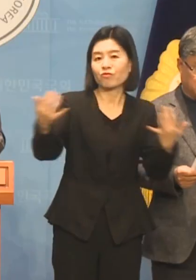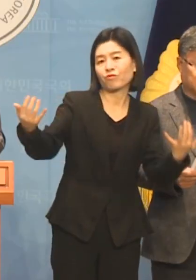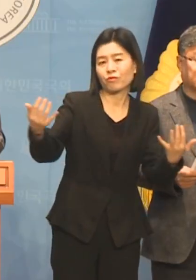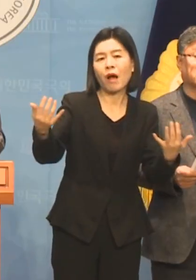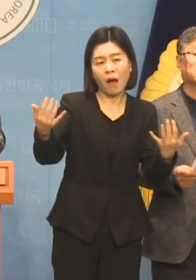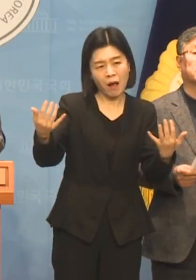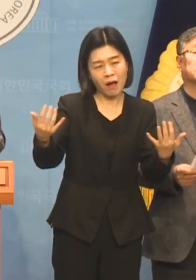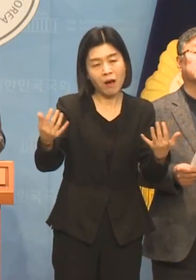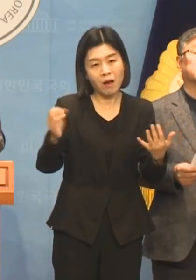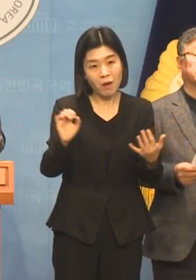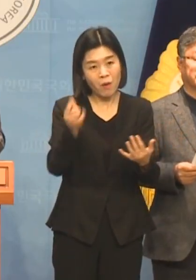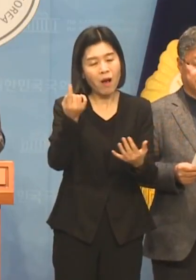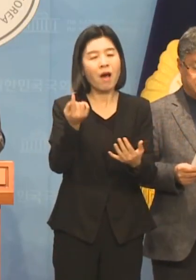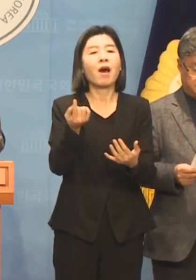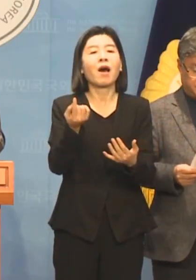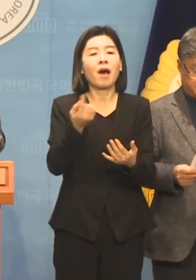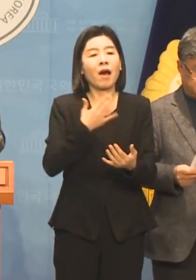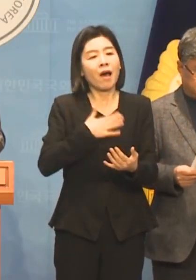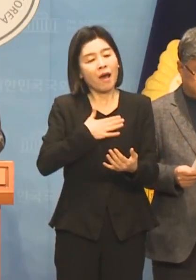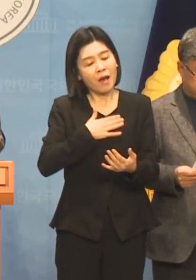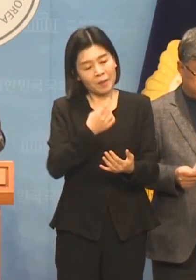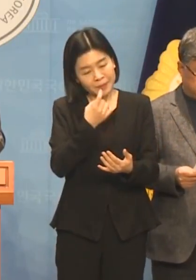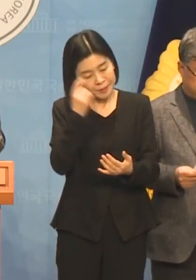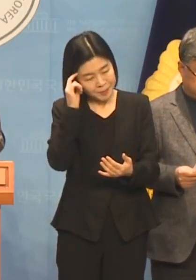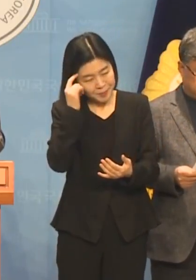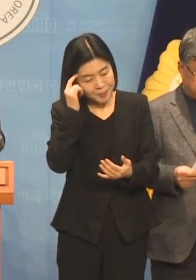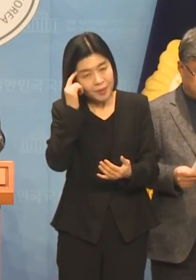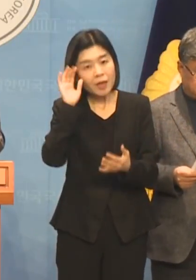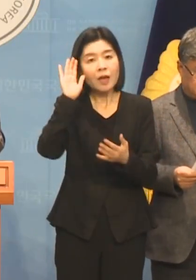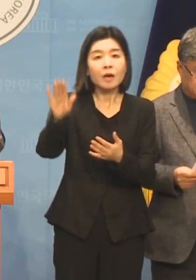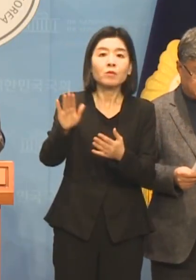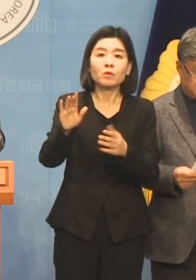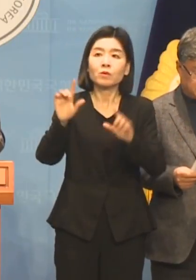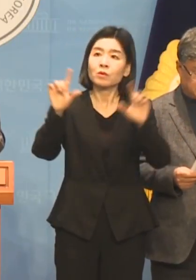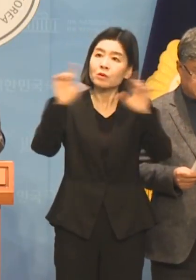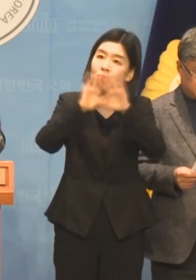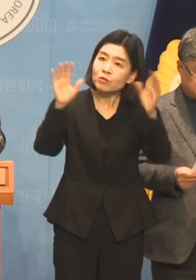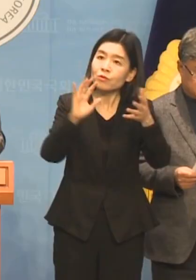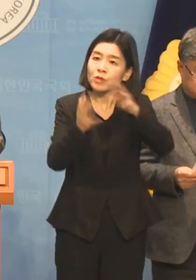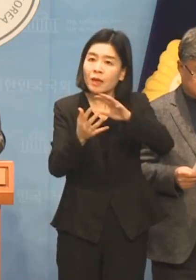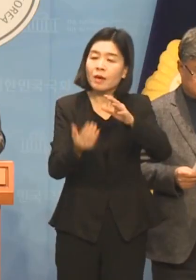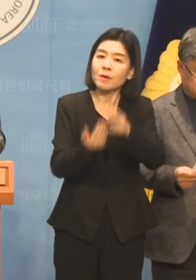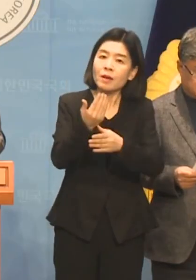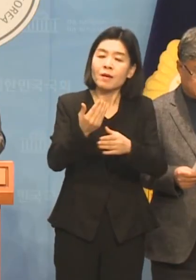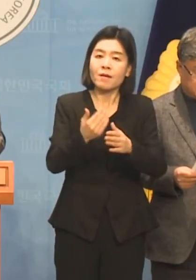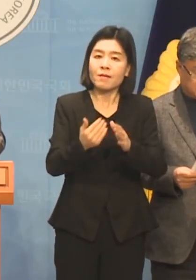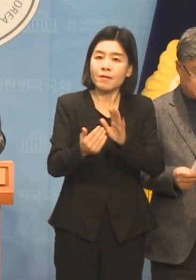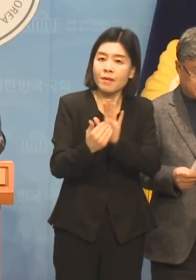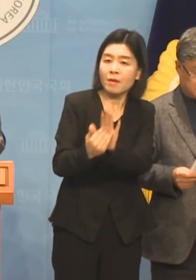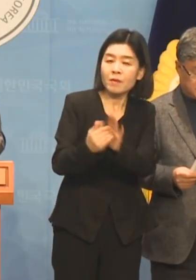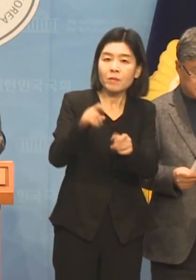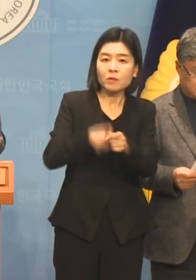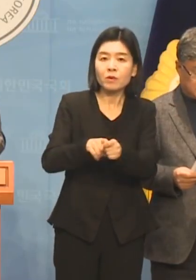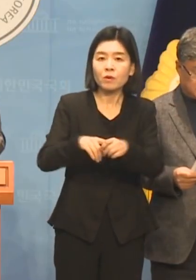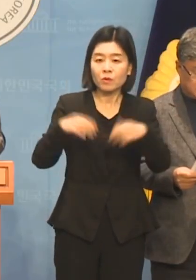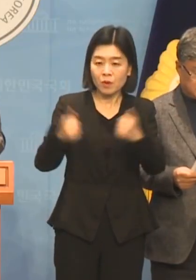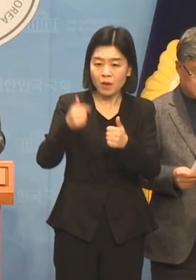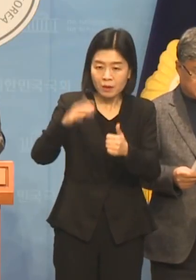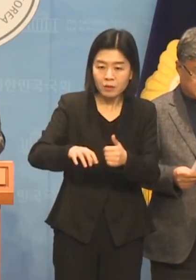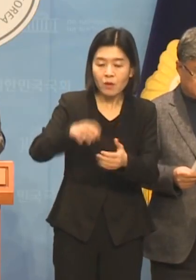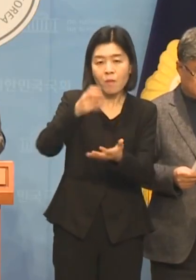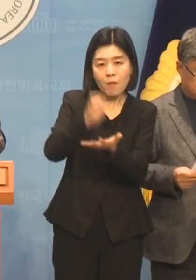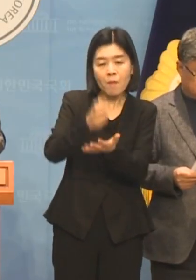잊지 않고 앞으로 다가올 다양한 기후재난에 대비할 수 있도록 국회 차원의 입법과 예산